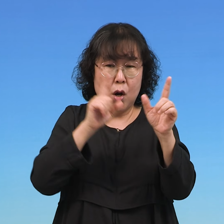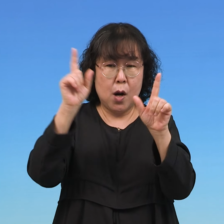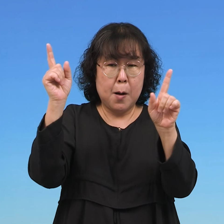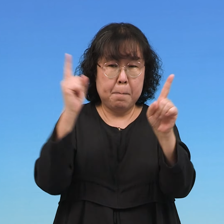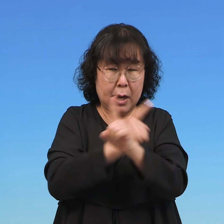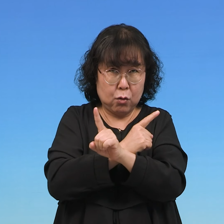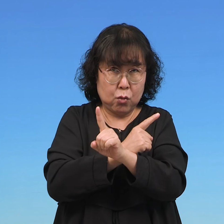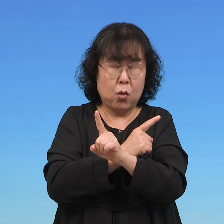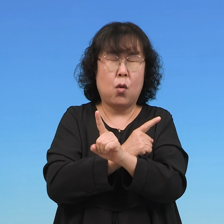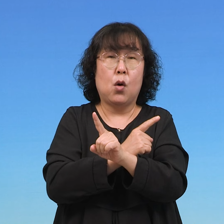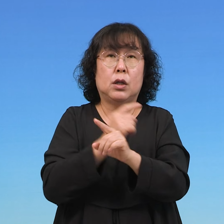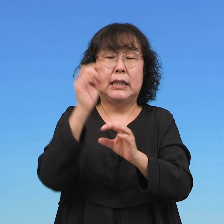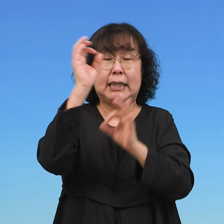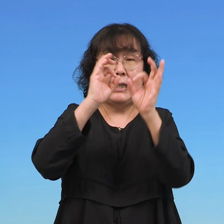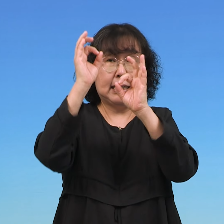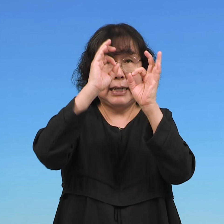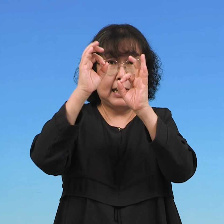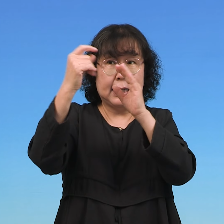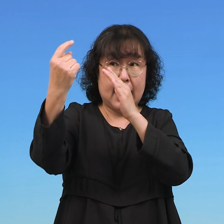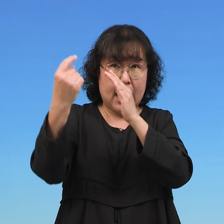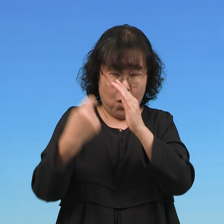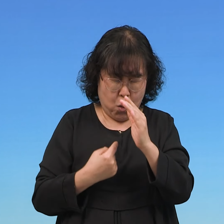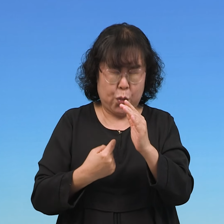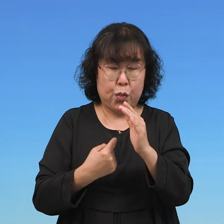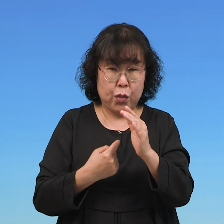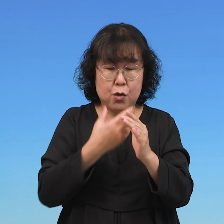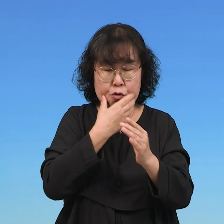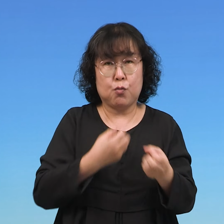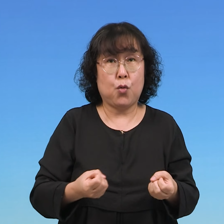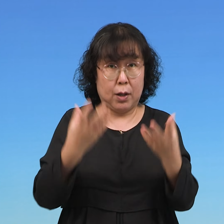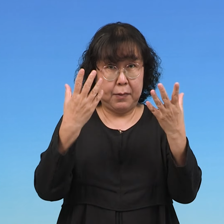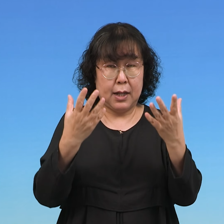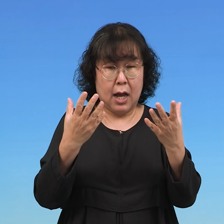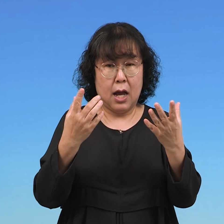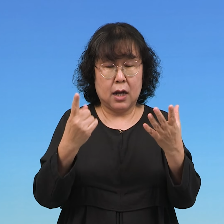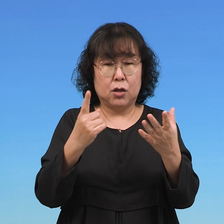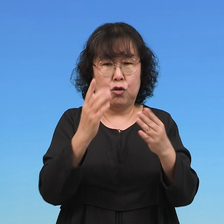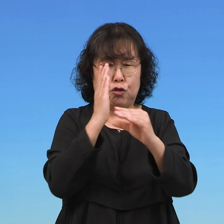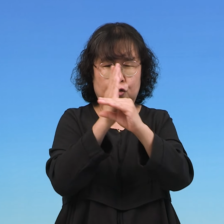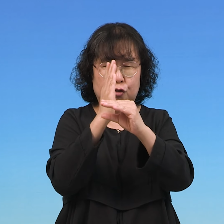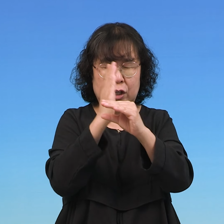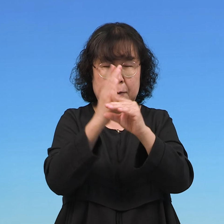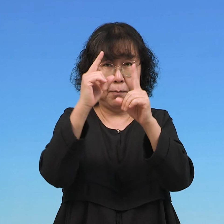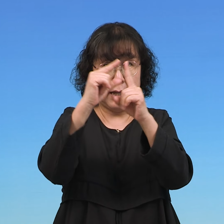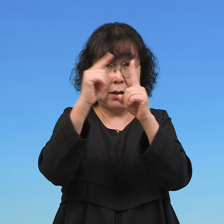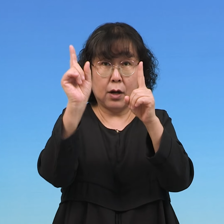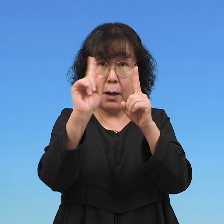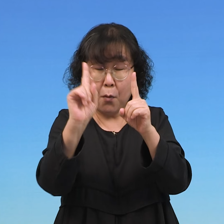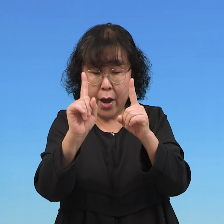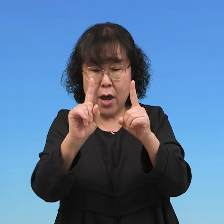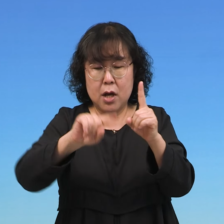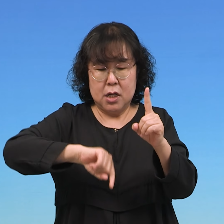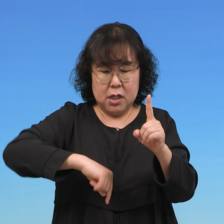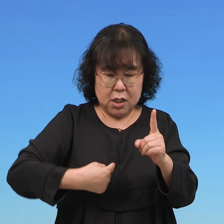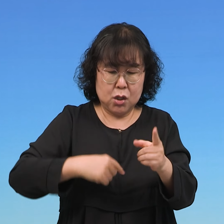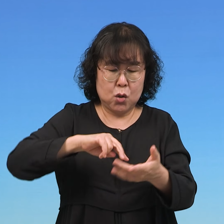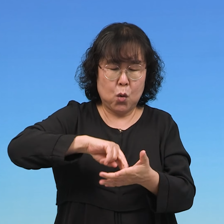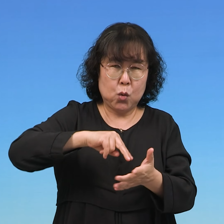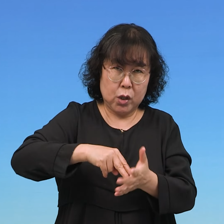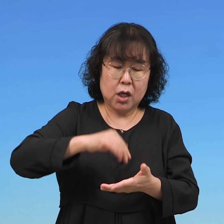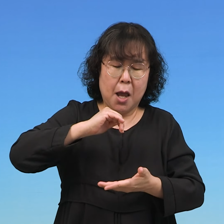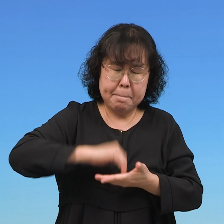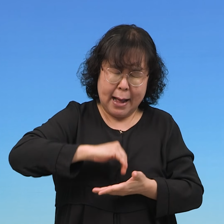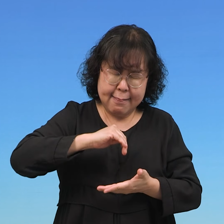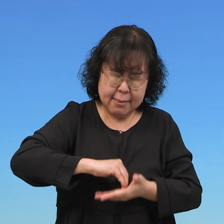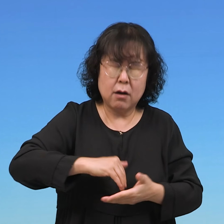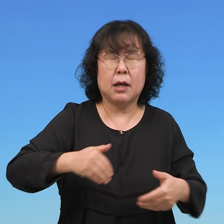그 키워드가 이에 스스로 돌이켜 이르되요. 오늘 저는 많은 우리 손님들